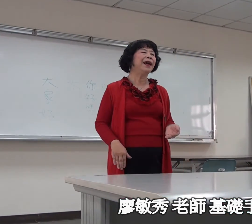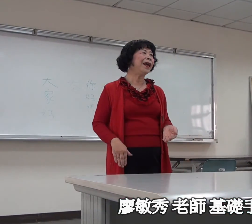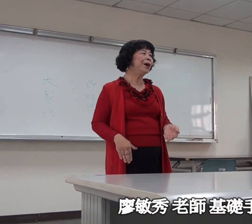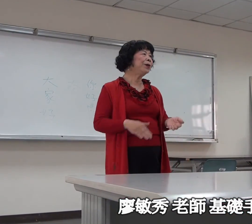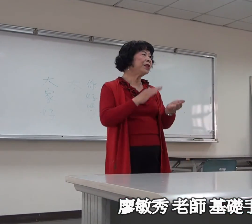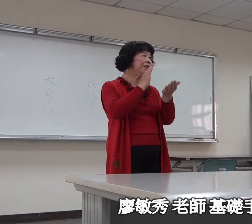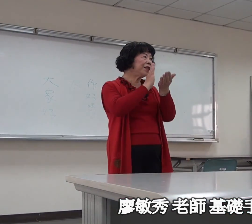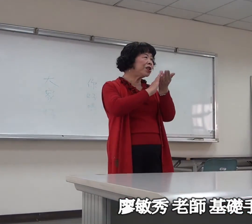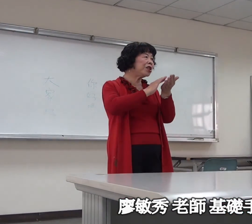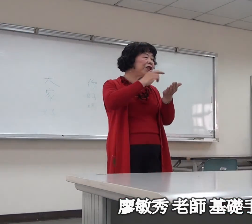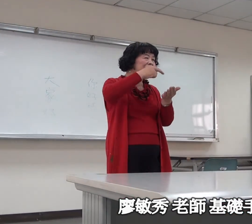哎，或者是吃